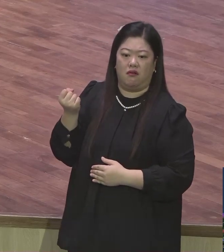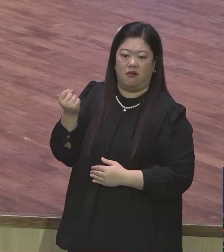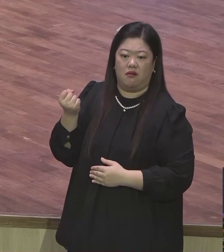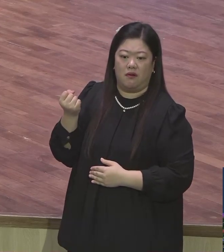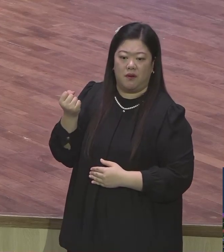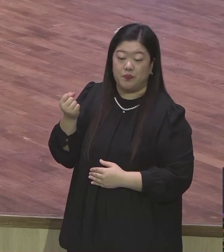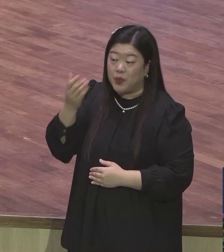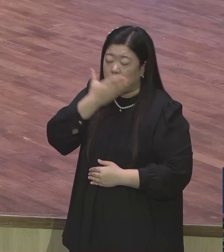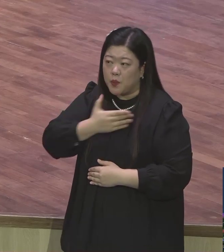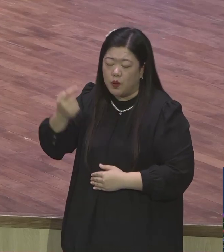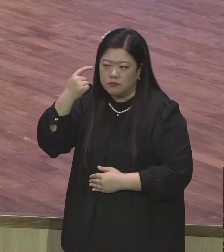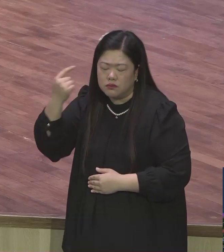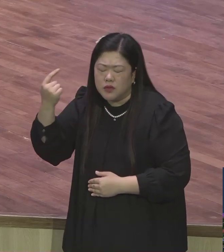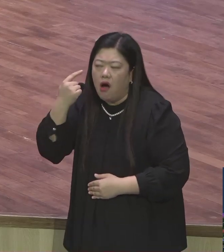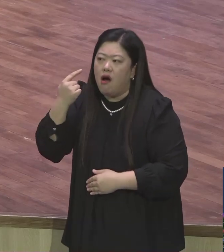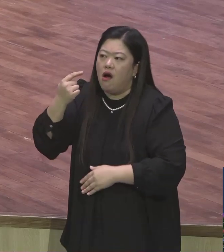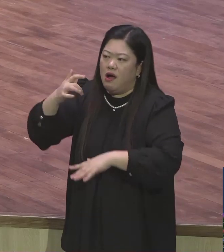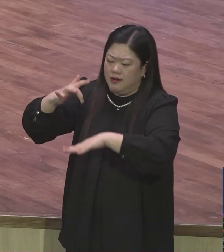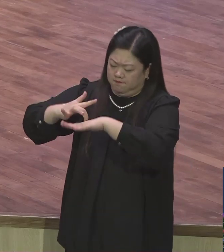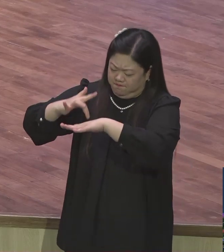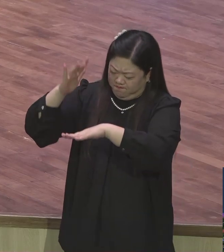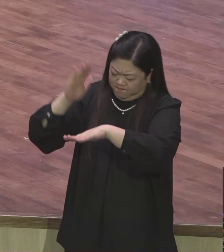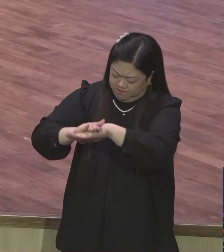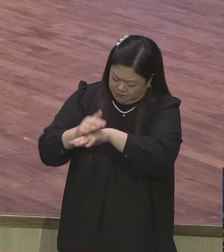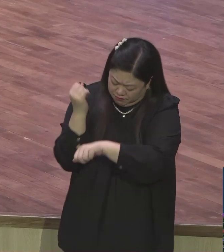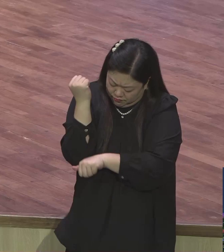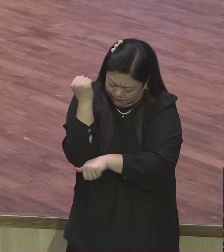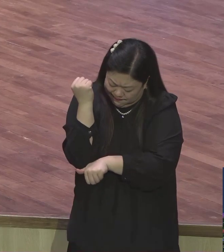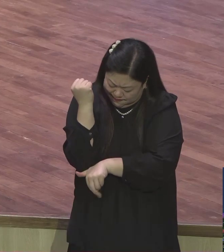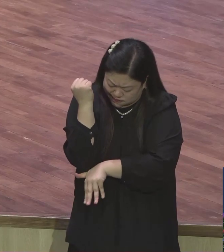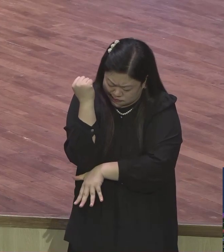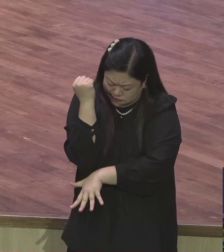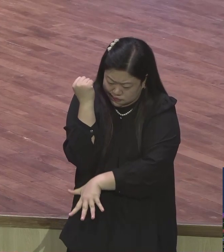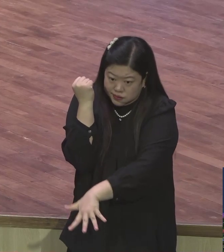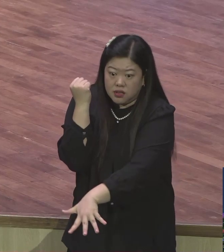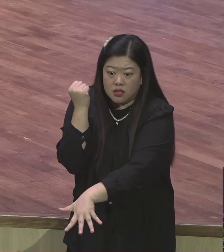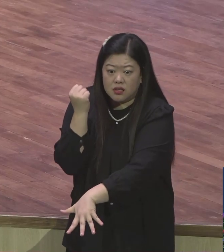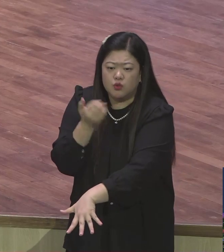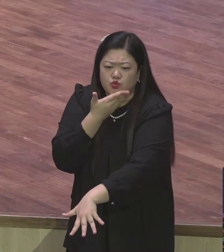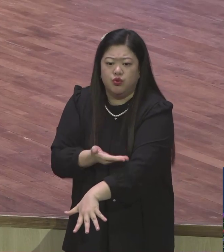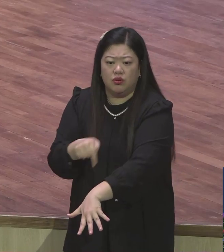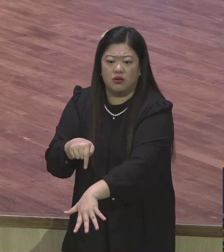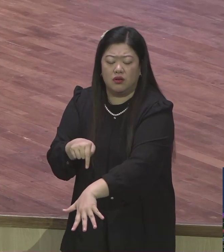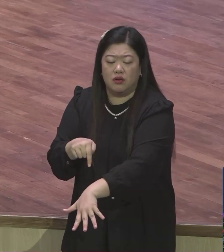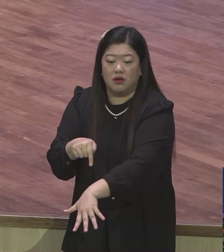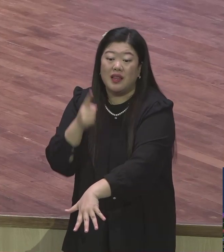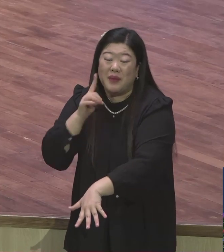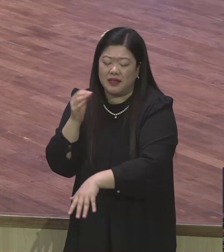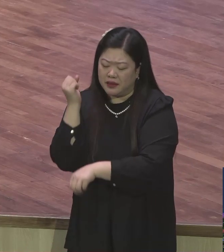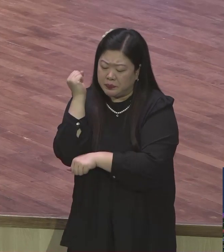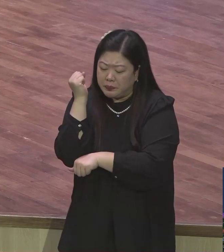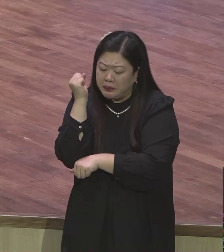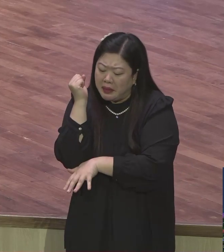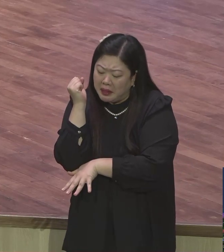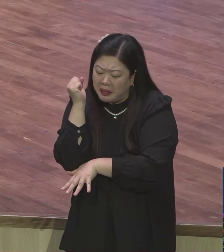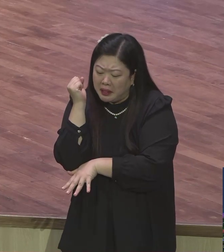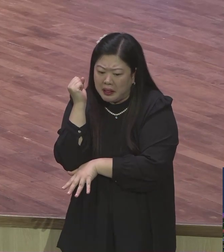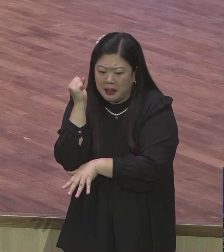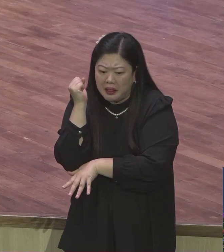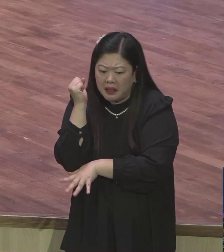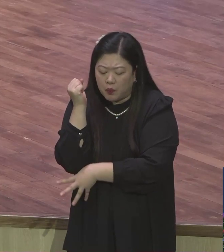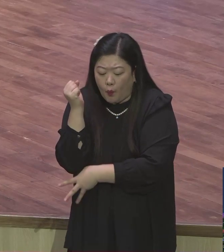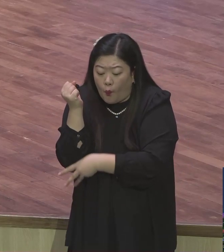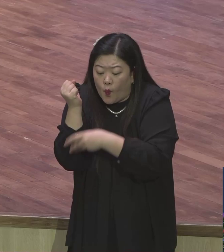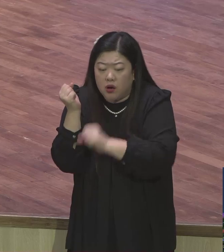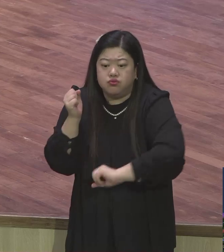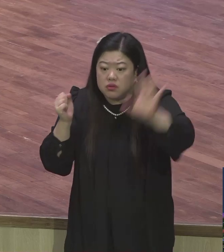그야말로 각인되고 체질화되지 않으면 어떻게 되느냐? 사단에 갈수록 공격을 합니다. 이런저런 공격을 합니다.